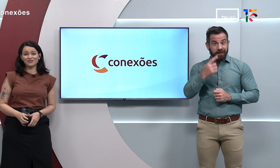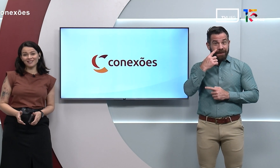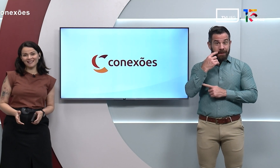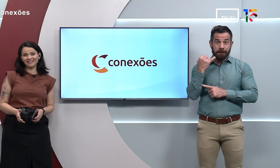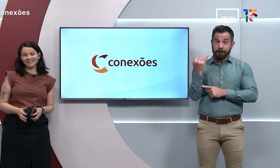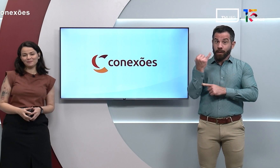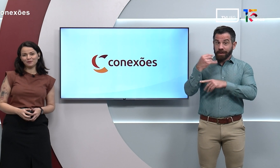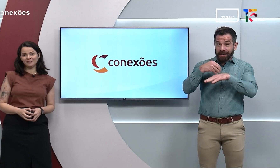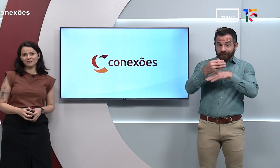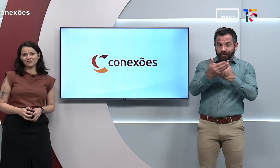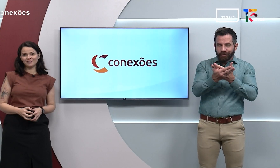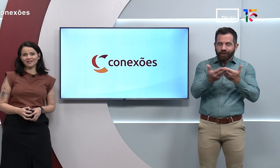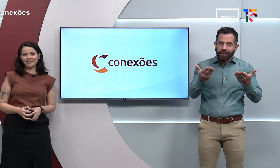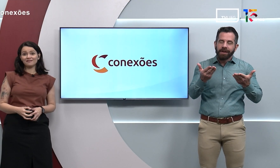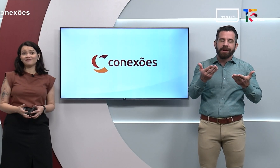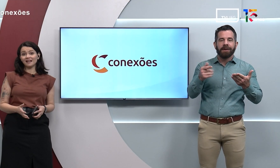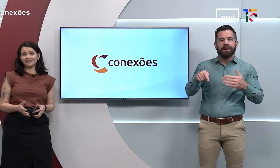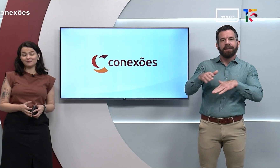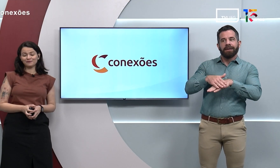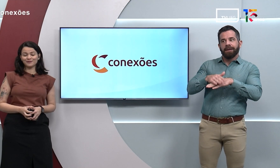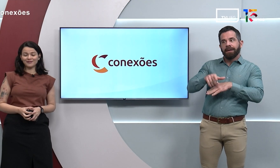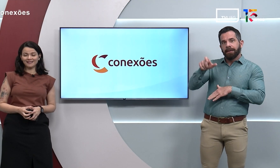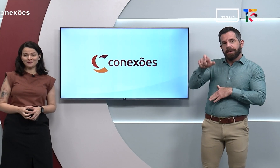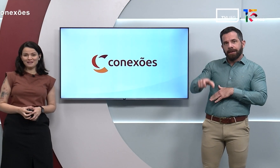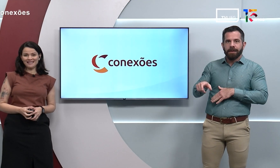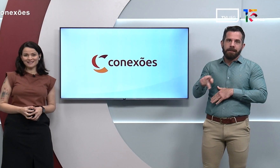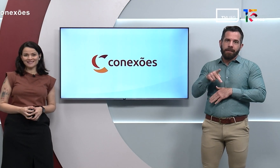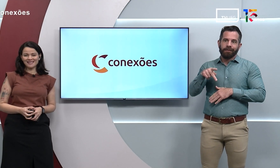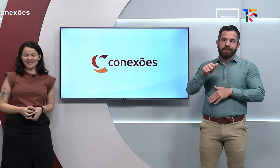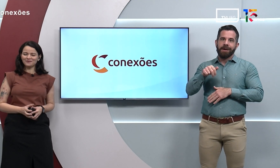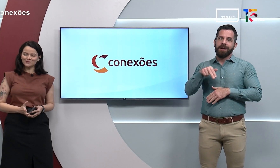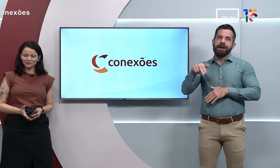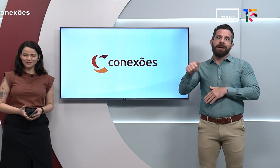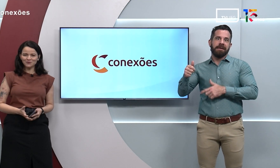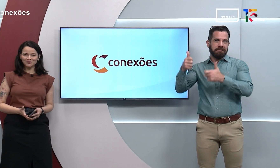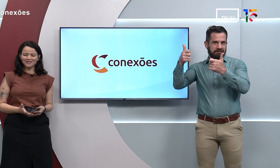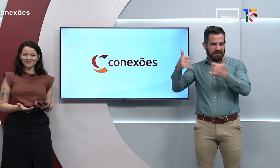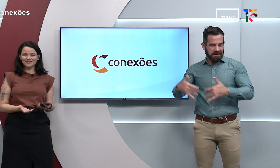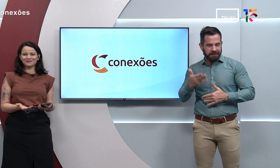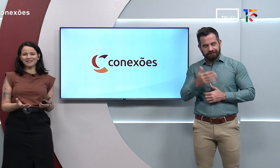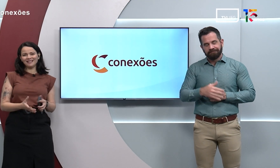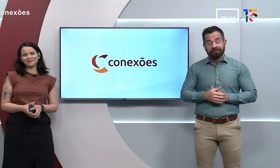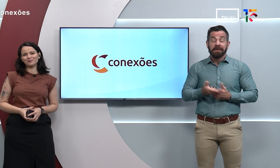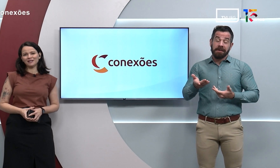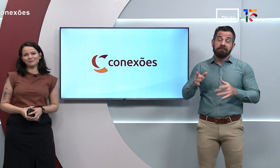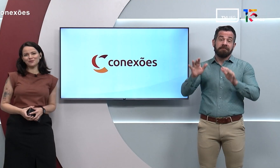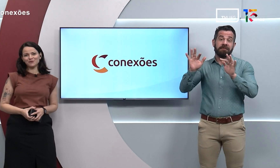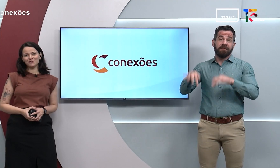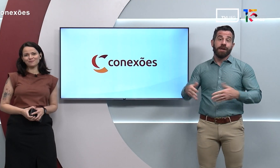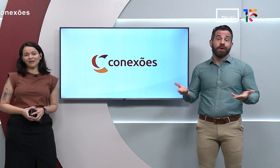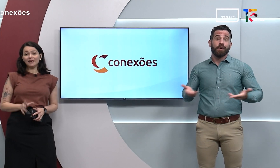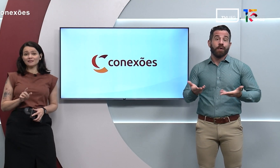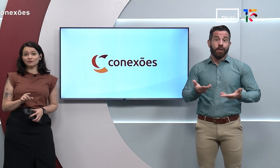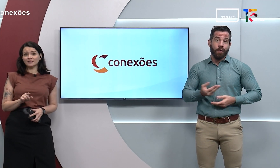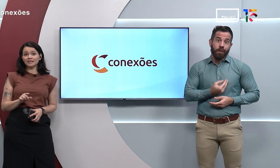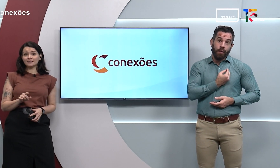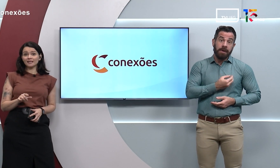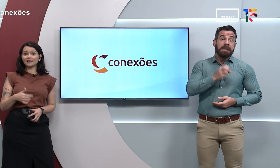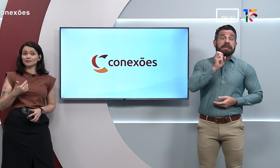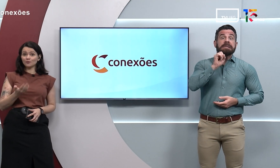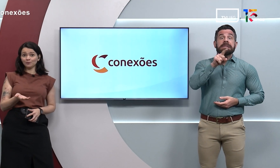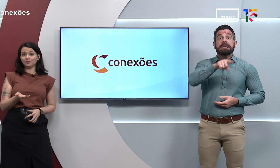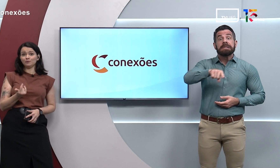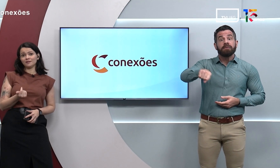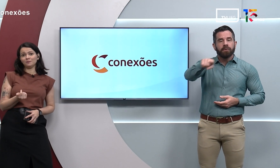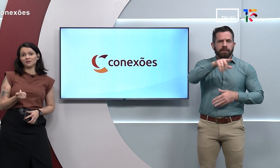Importante dica, né? Importante fala da professora Ana Benites. E é com esse conteúdo que a gente finaliza o programa de hoje. Se você quiser